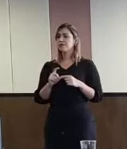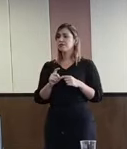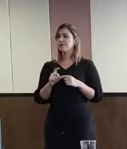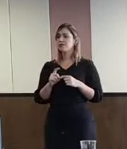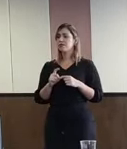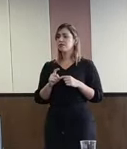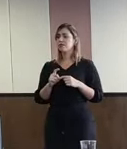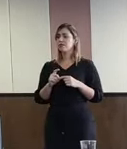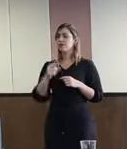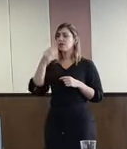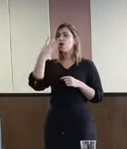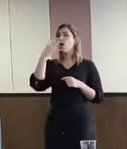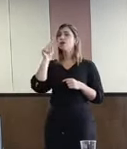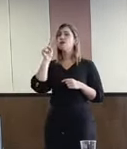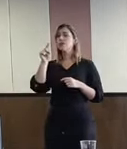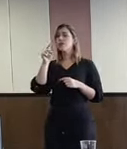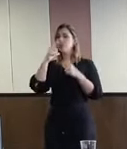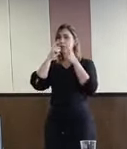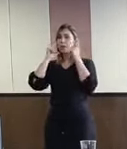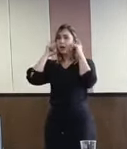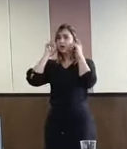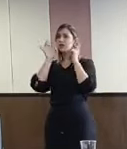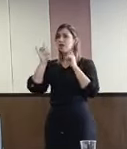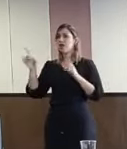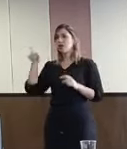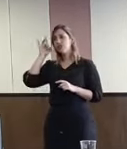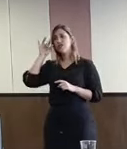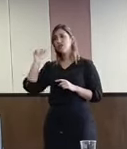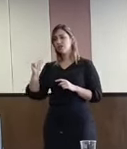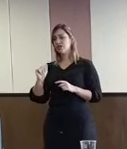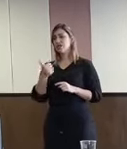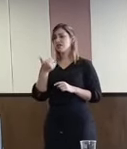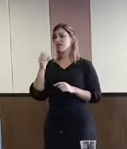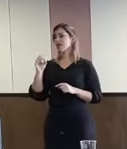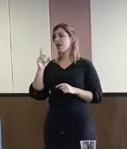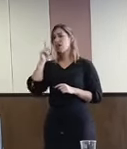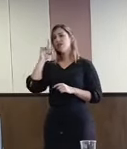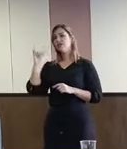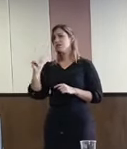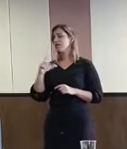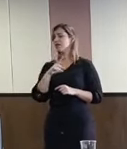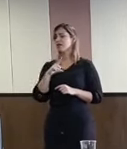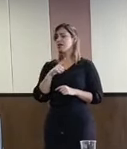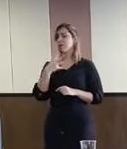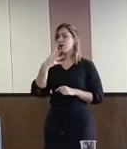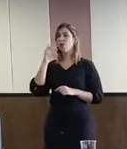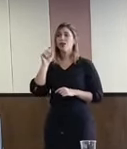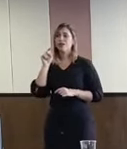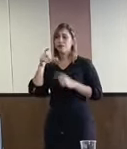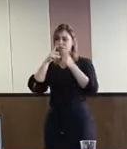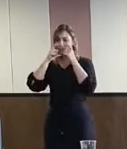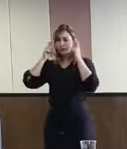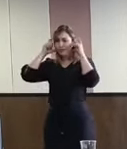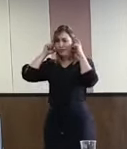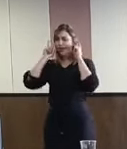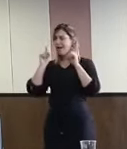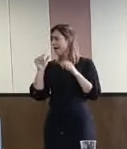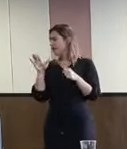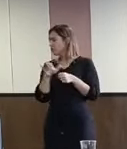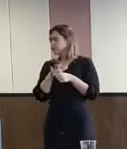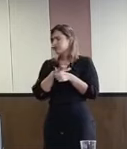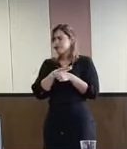8, 40, 4 mil máscaras dessa por dia. Né? Em 10 dias nós teremos consumido 40 mil máscaras. Então o volume